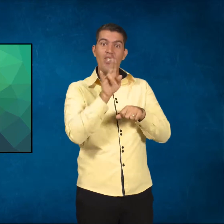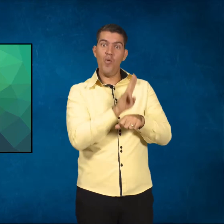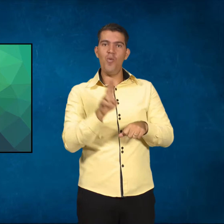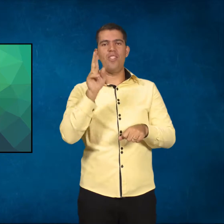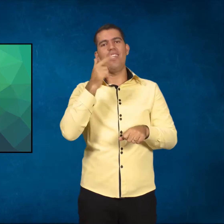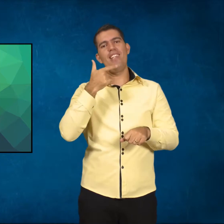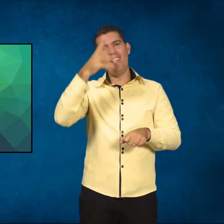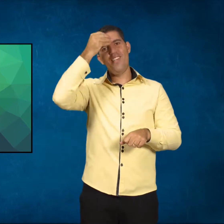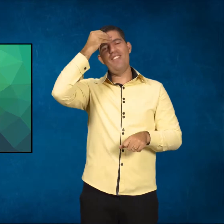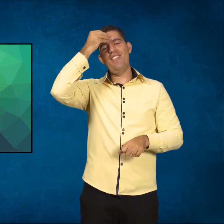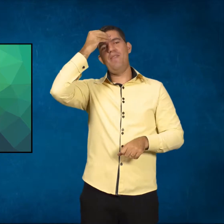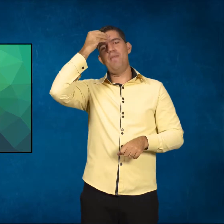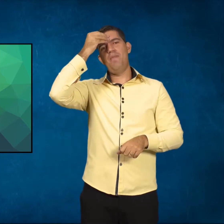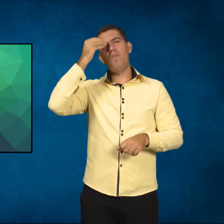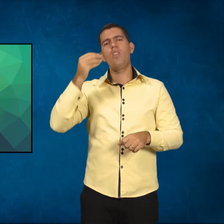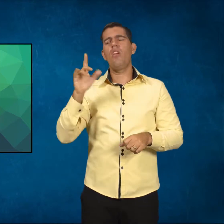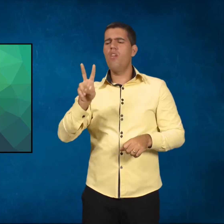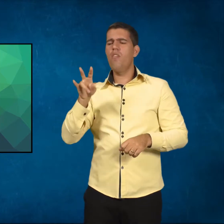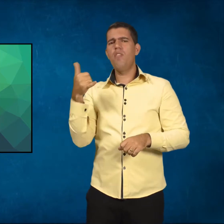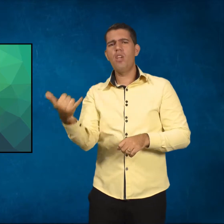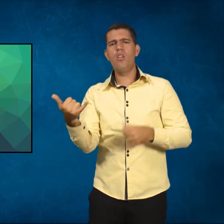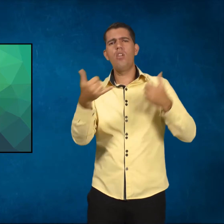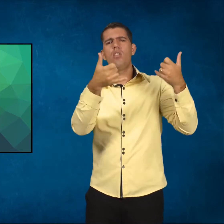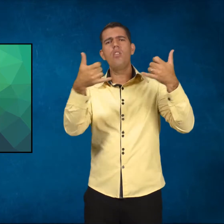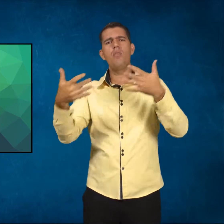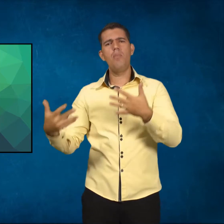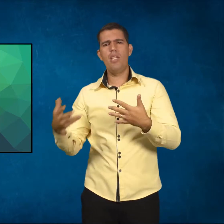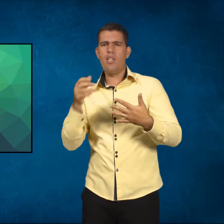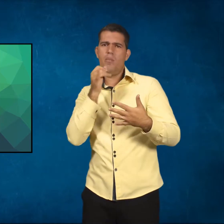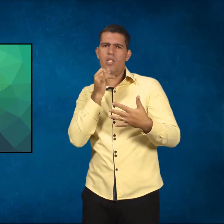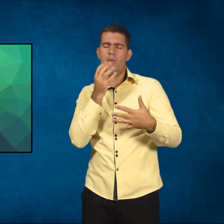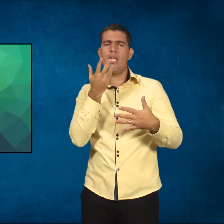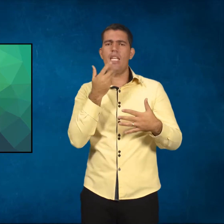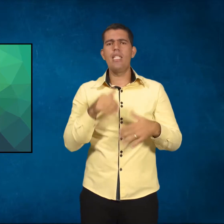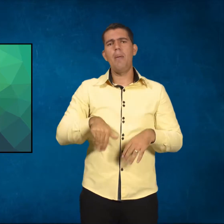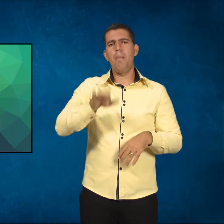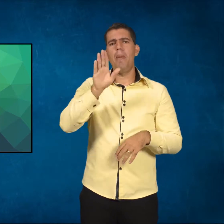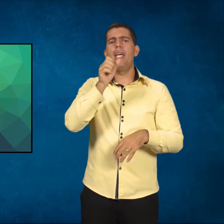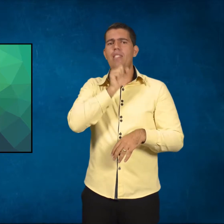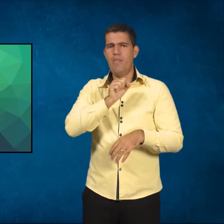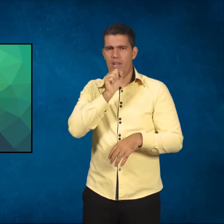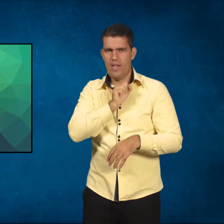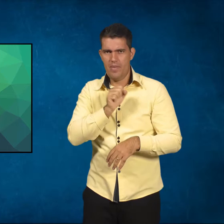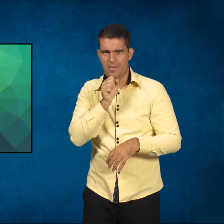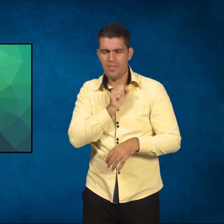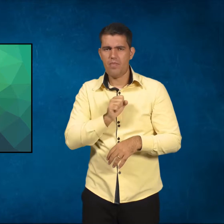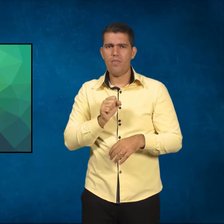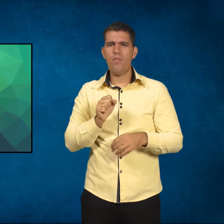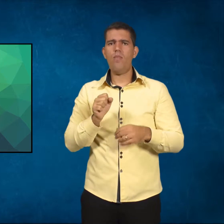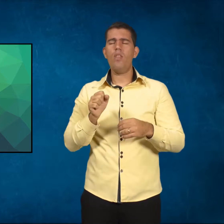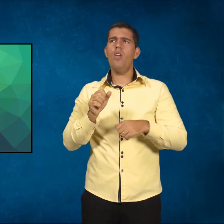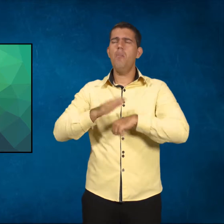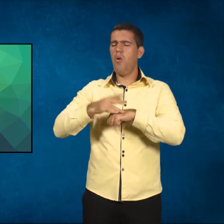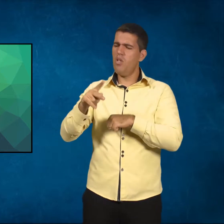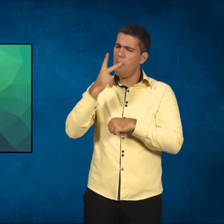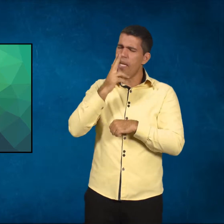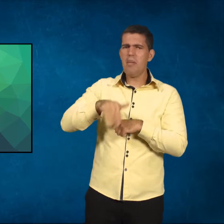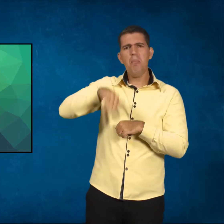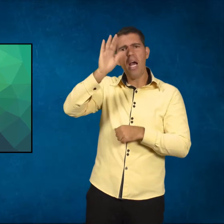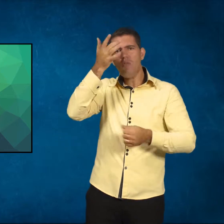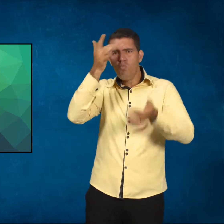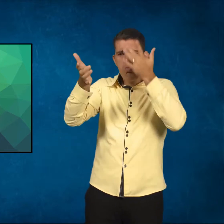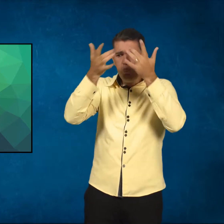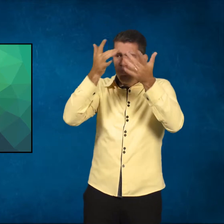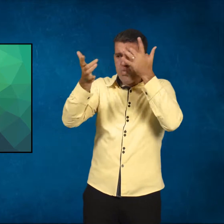nós em relação ao fato de uma criança mais velha, por exemplo, parecer que memoriza mais,